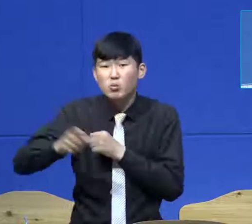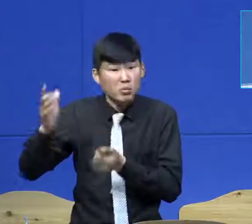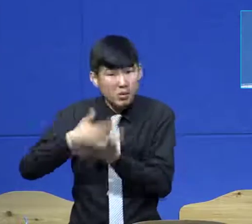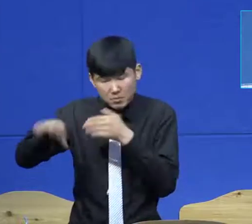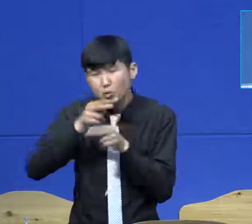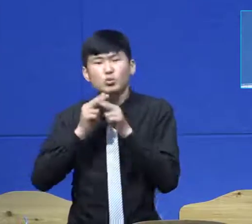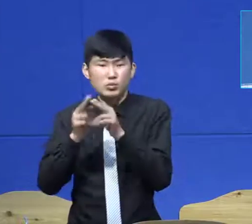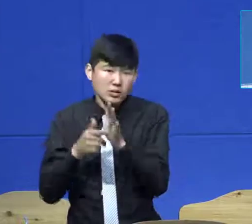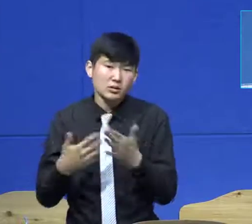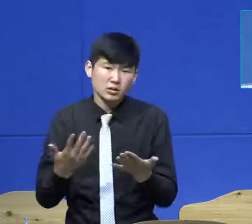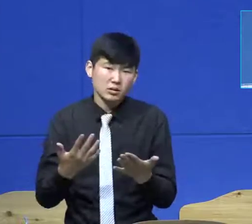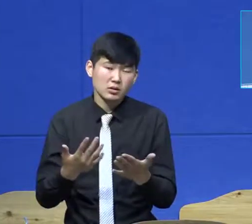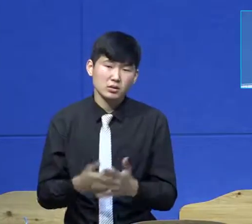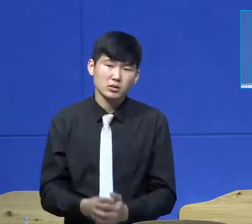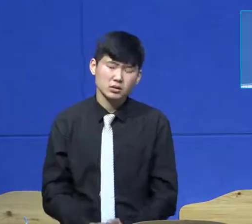туслая.